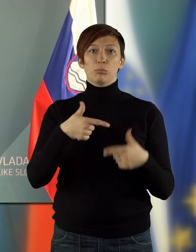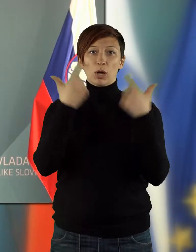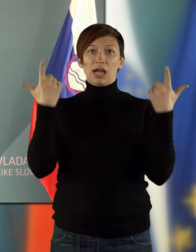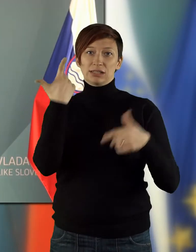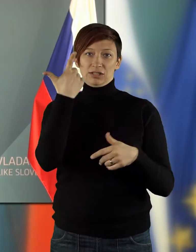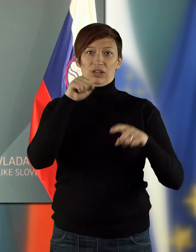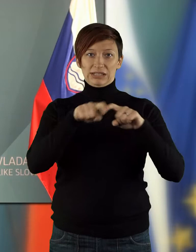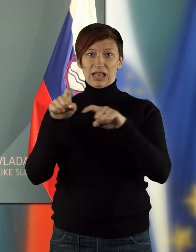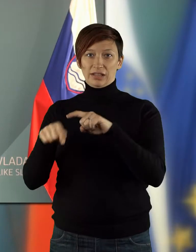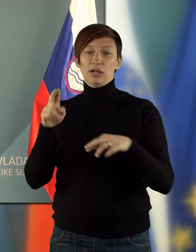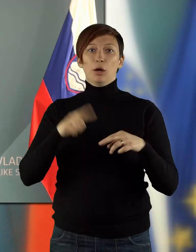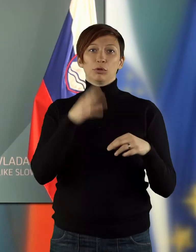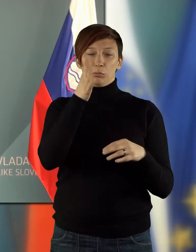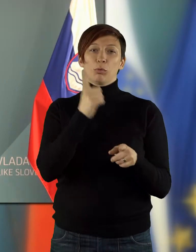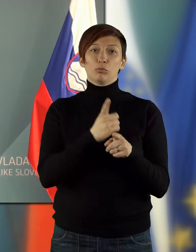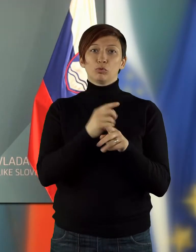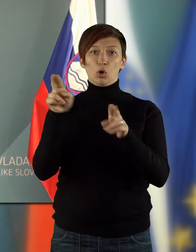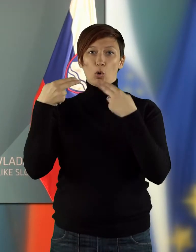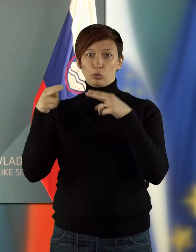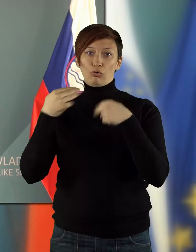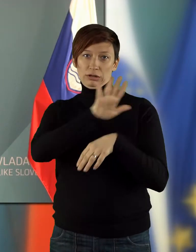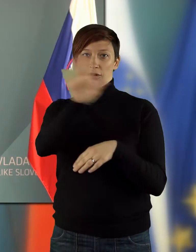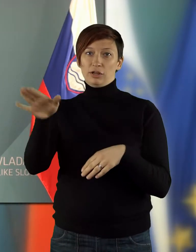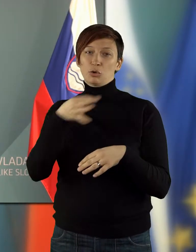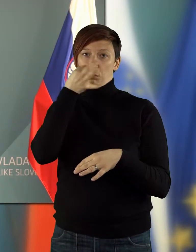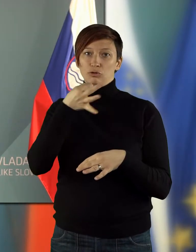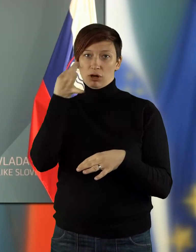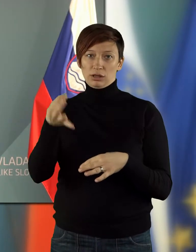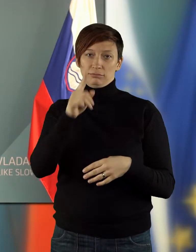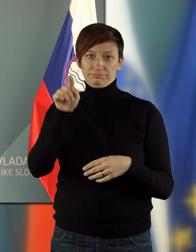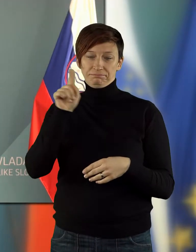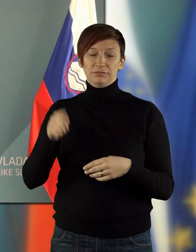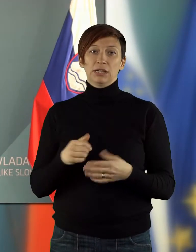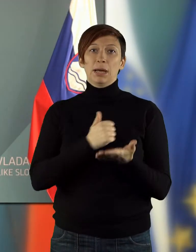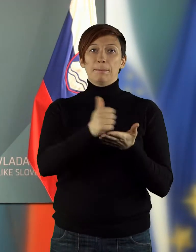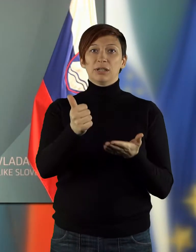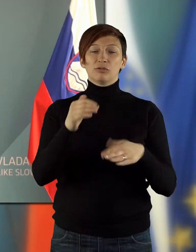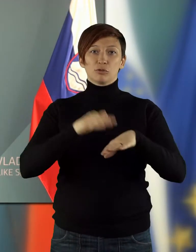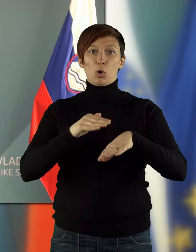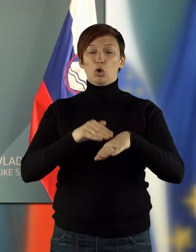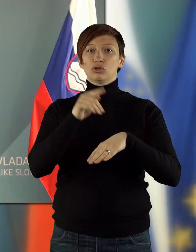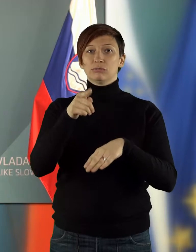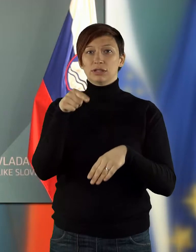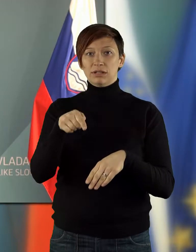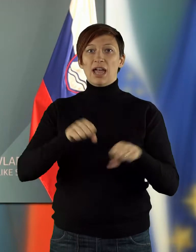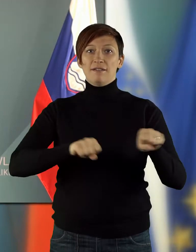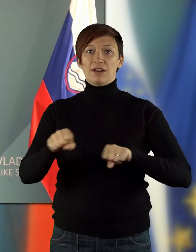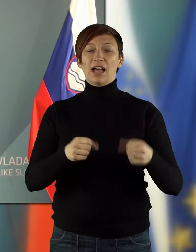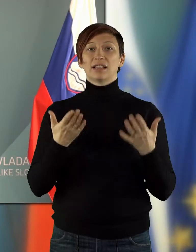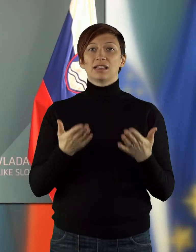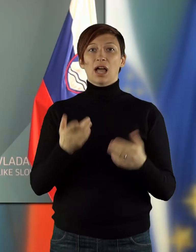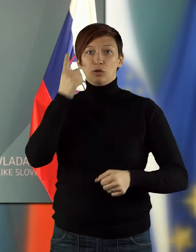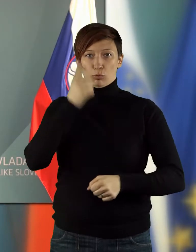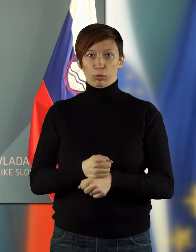Želel bi vam pojasniti dve zadevi, a potem pa bom odgovoril še na nekaj vprašanj. Najprej naj vas seznanim s tem,